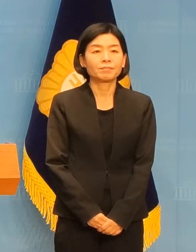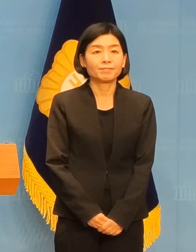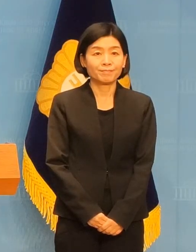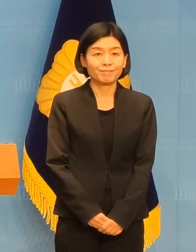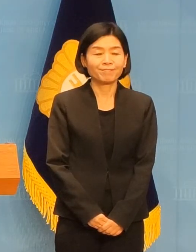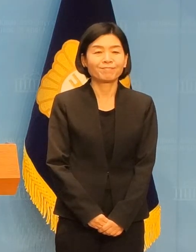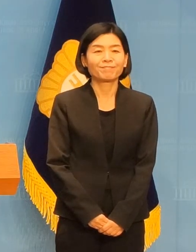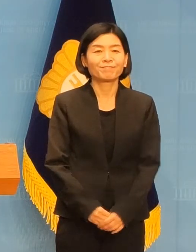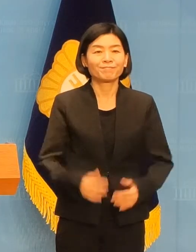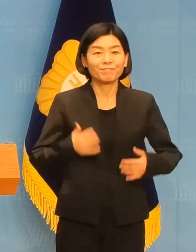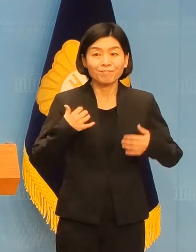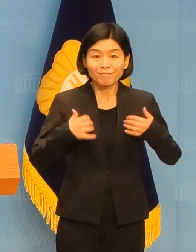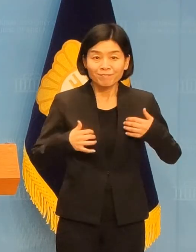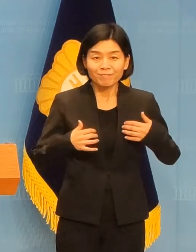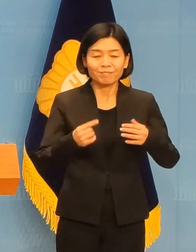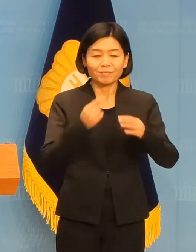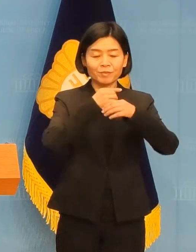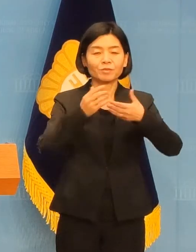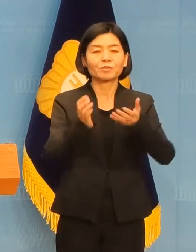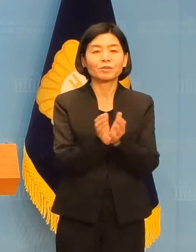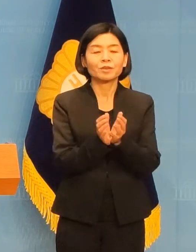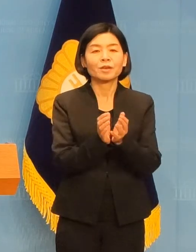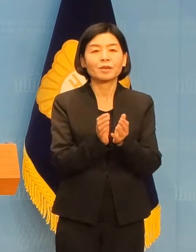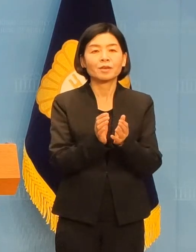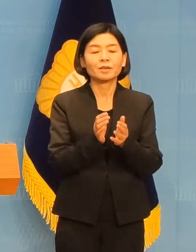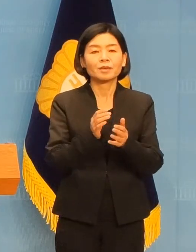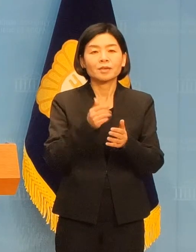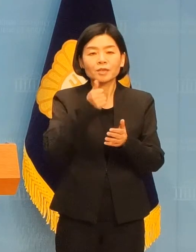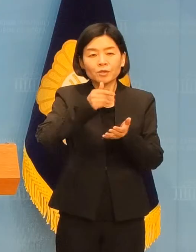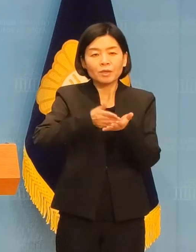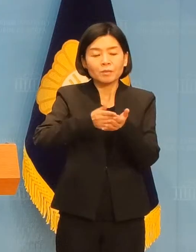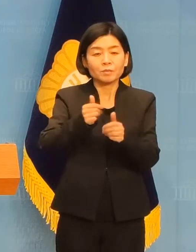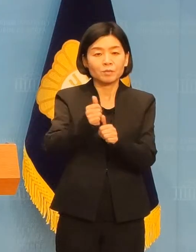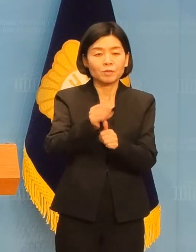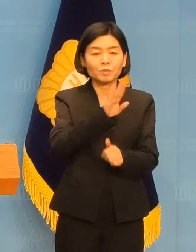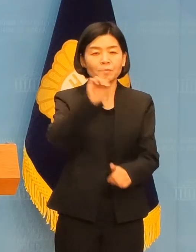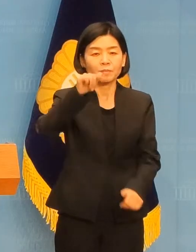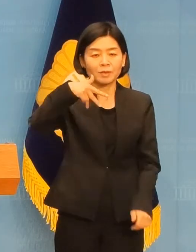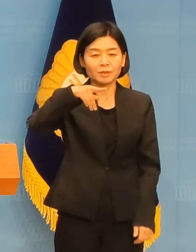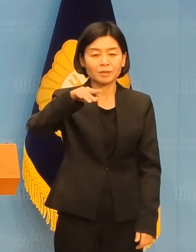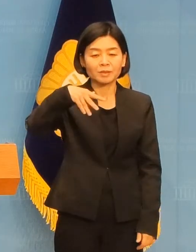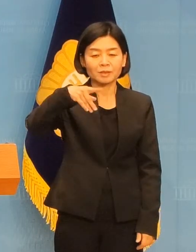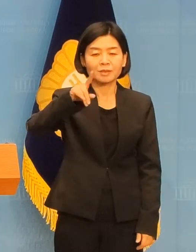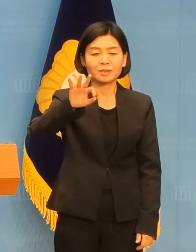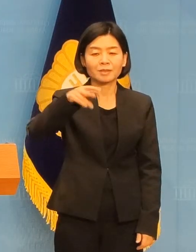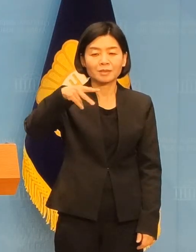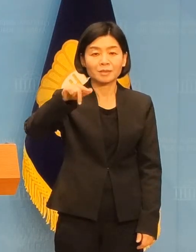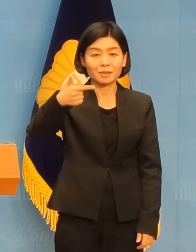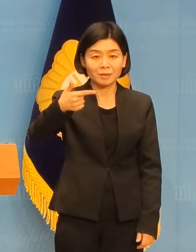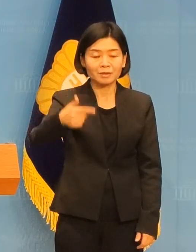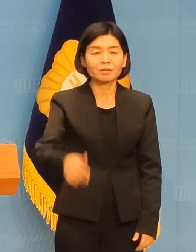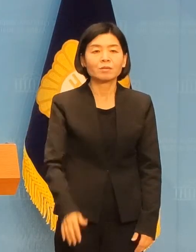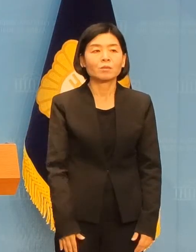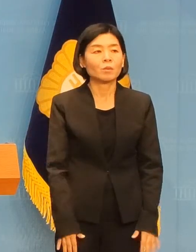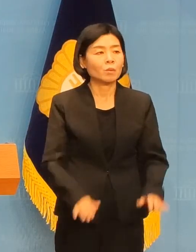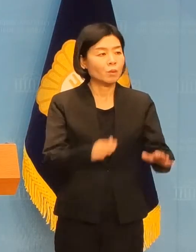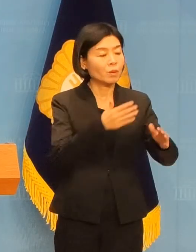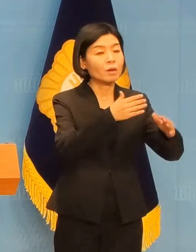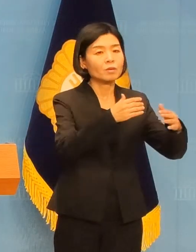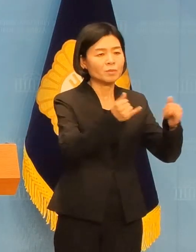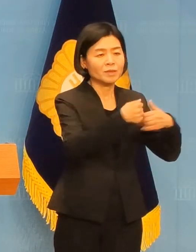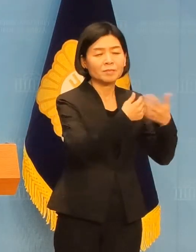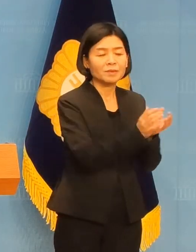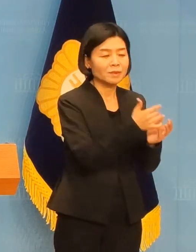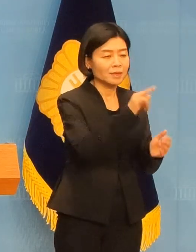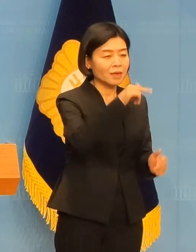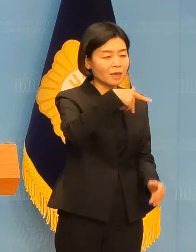네, 반갑습니다. 더불어민주당 선임 부대변인 박창진입니다. 오늘은 나경원 의원 발언과